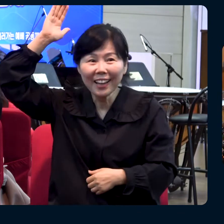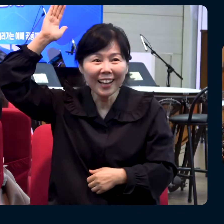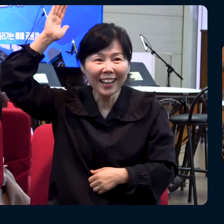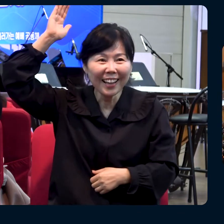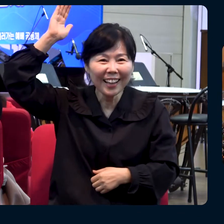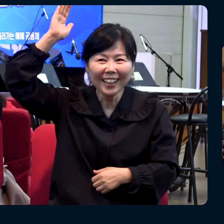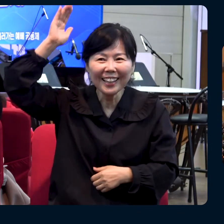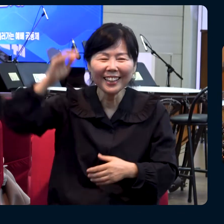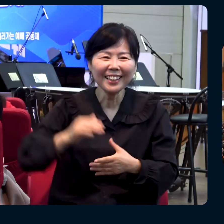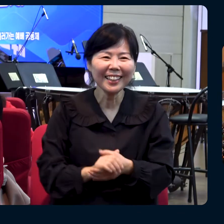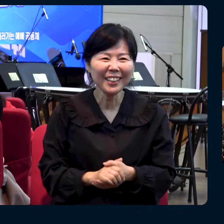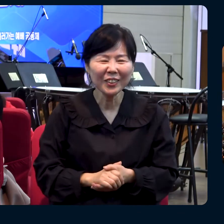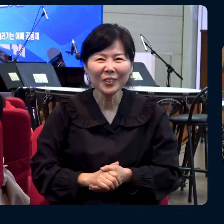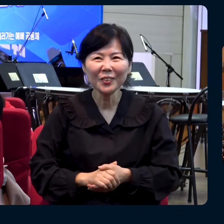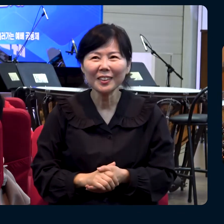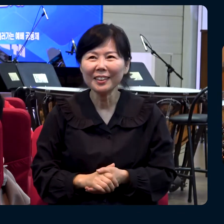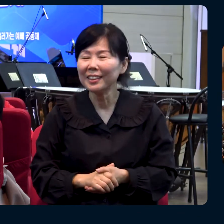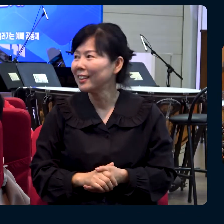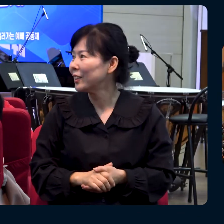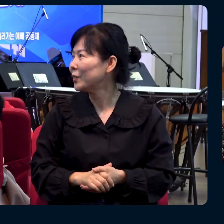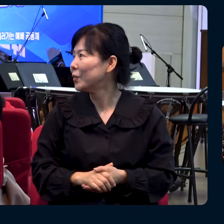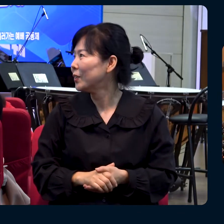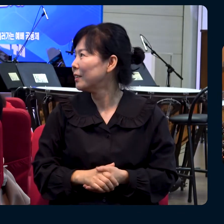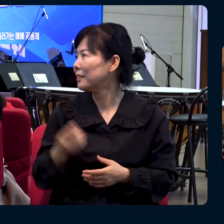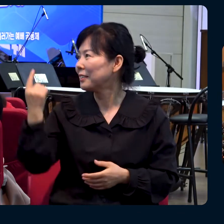그 자매 몇 살이에요?